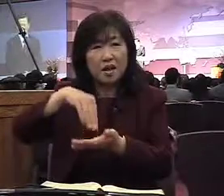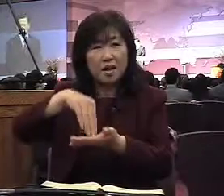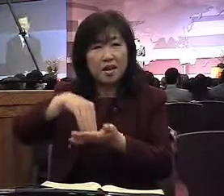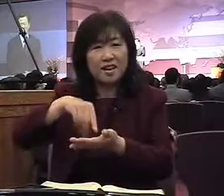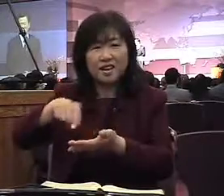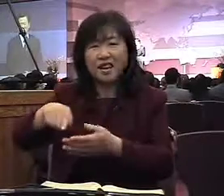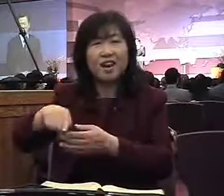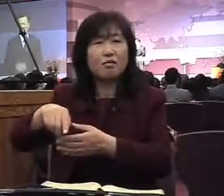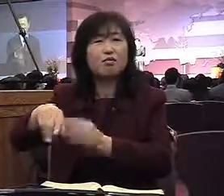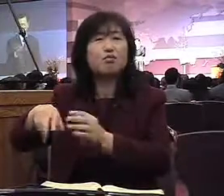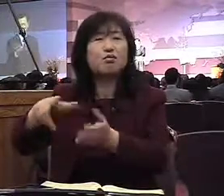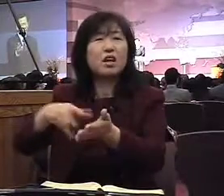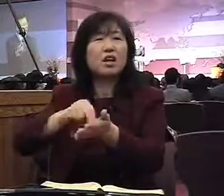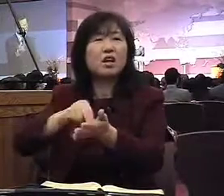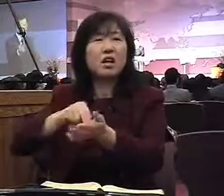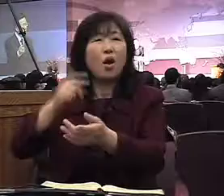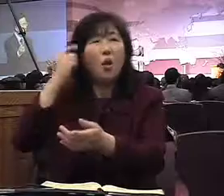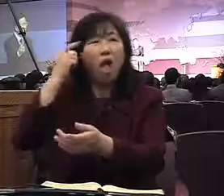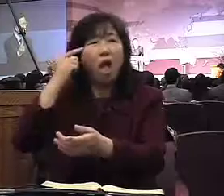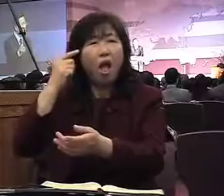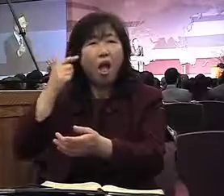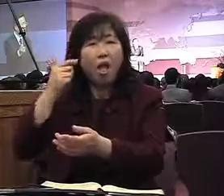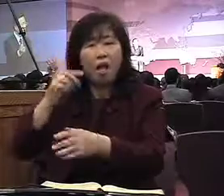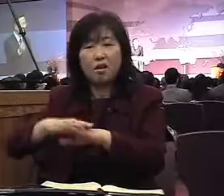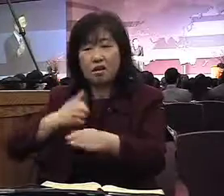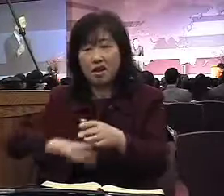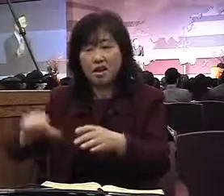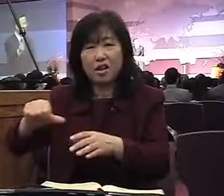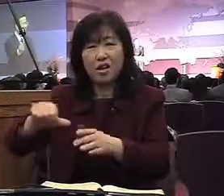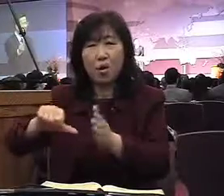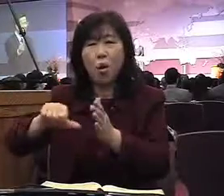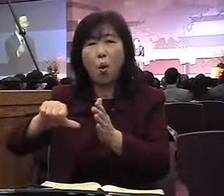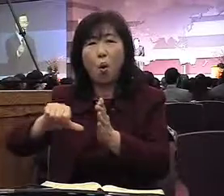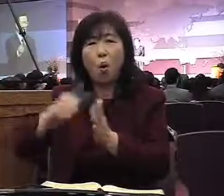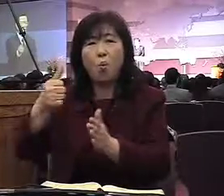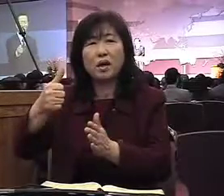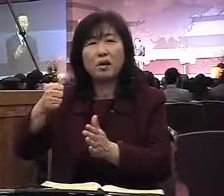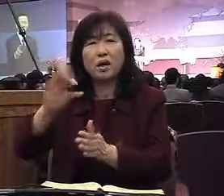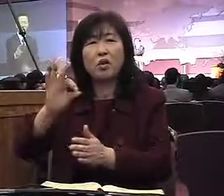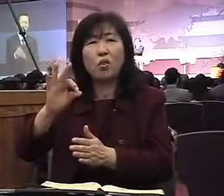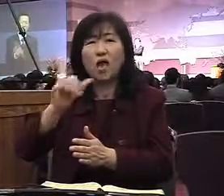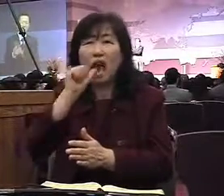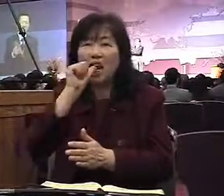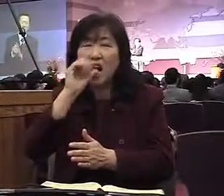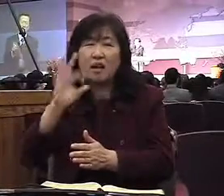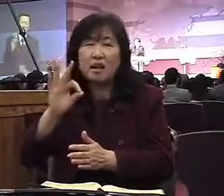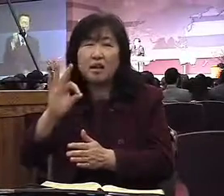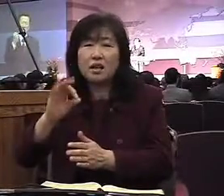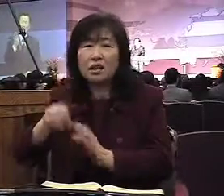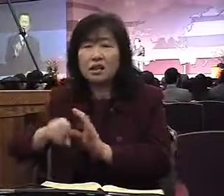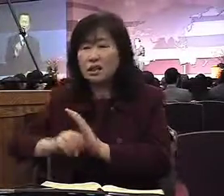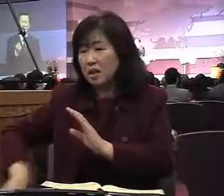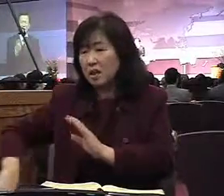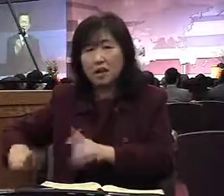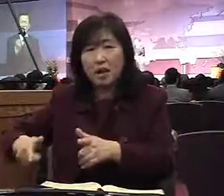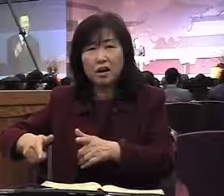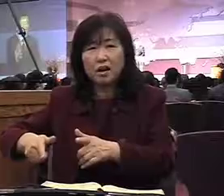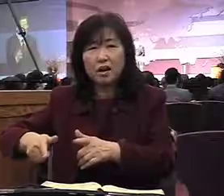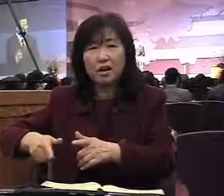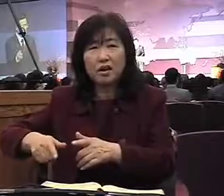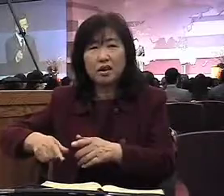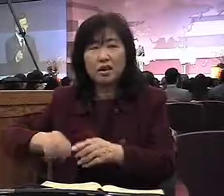문제입니다. 왜요? 그 500원짜리 동전 하나 자기 그거 잃지 않으려고 수백만 원짜리 2조